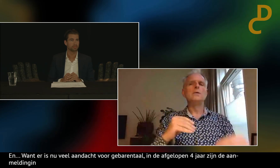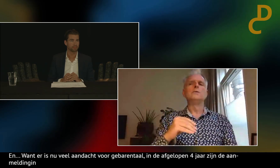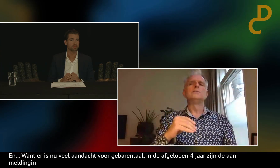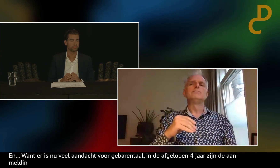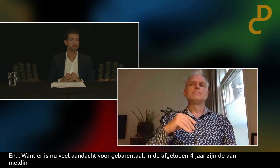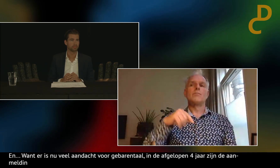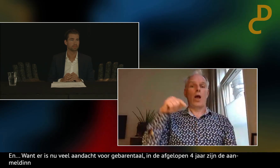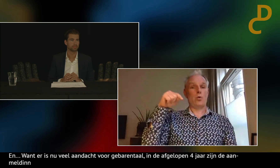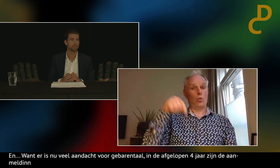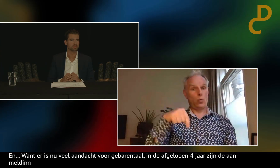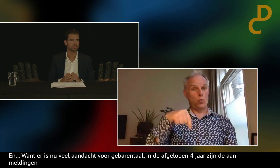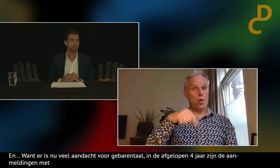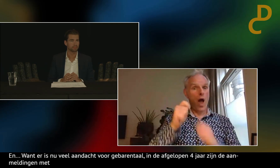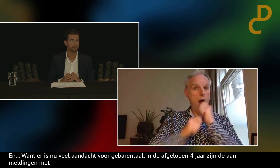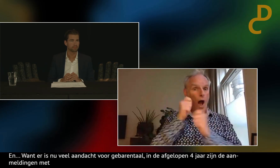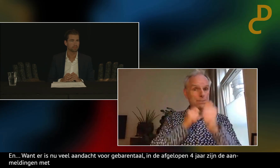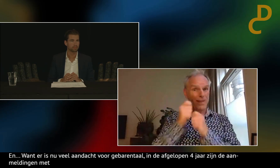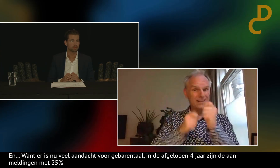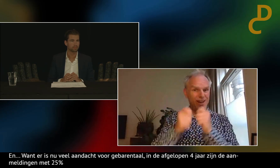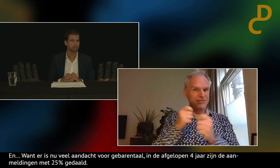Dus dat is al wat minder geworden. Maar nu